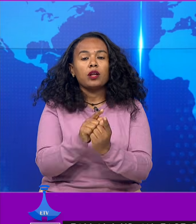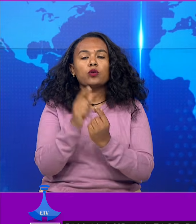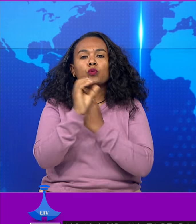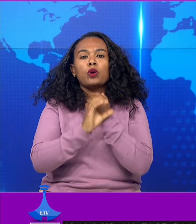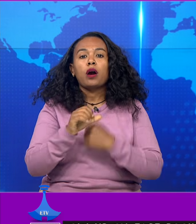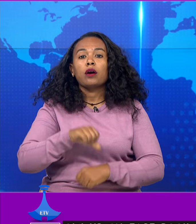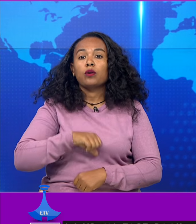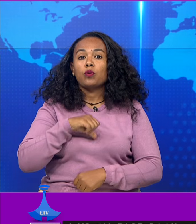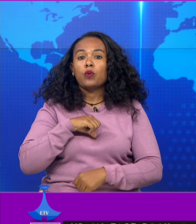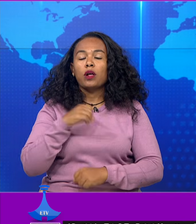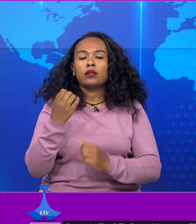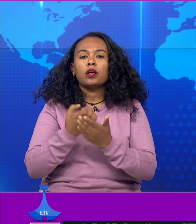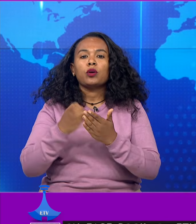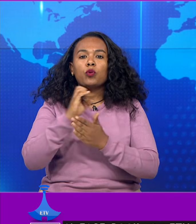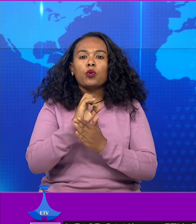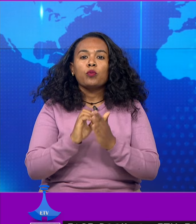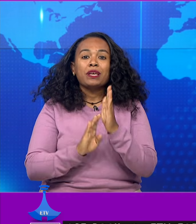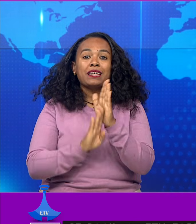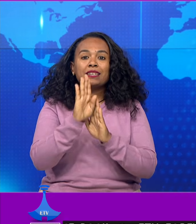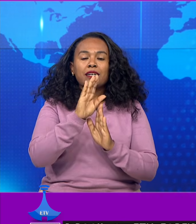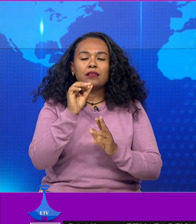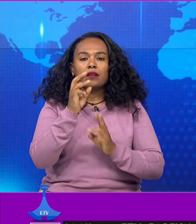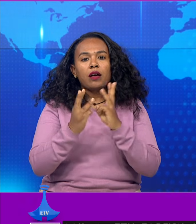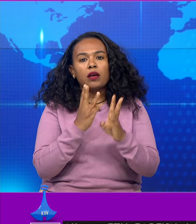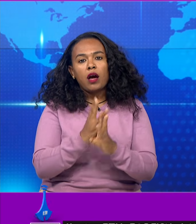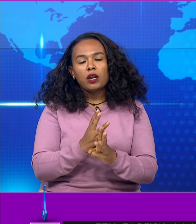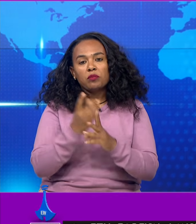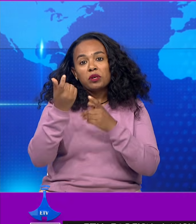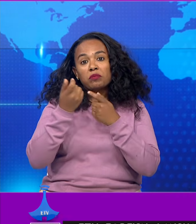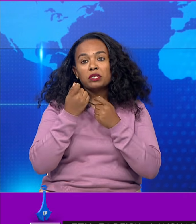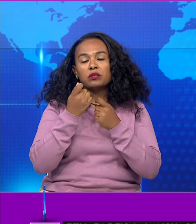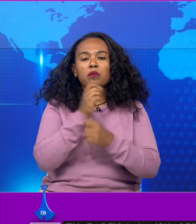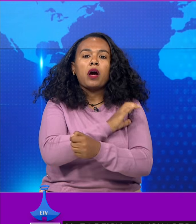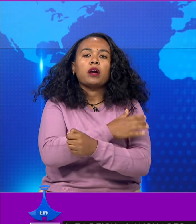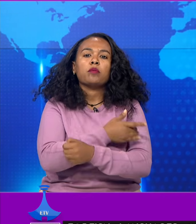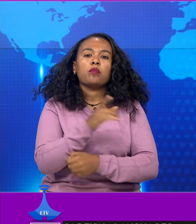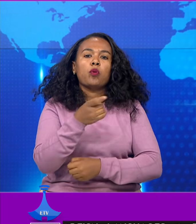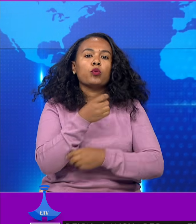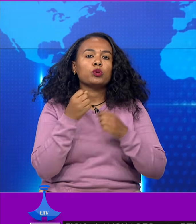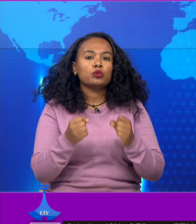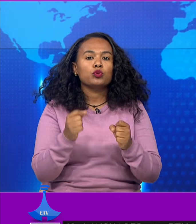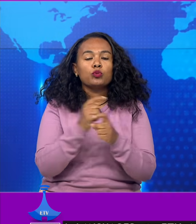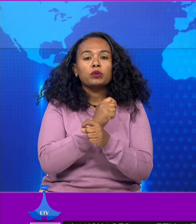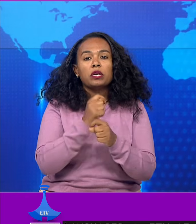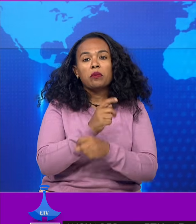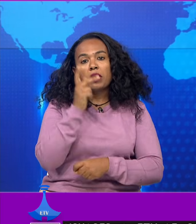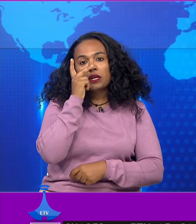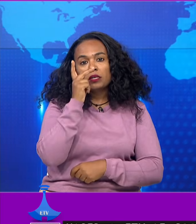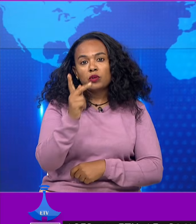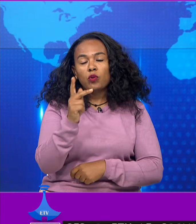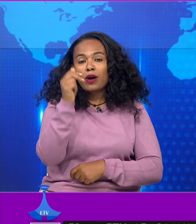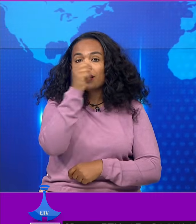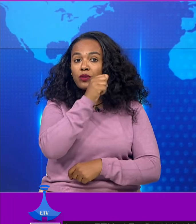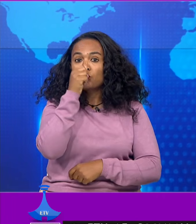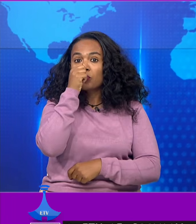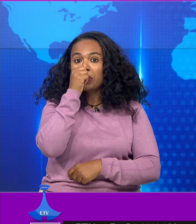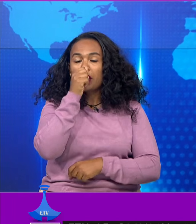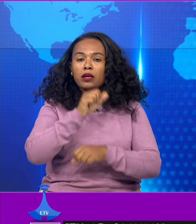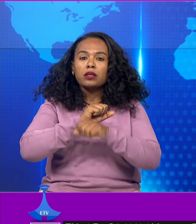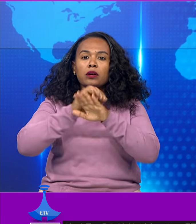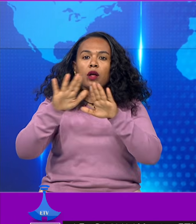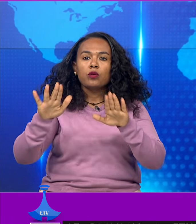ኩራት፣ የኢኮኖሚ እድገትና የዓለም የመስህብ አቅም መሆን እንደሚችሉ በተግባርም አሳይተዋል። ኢትዮጵያ